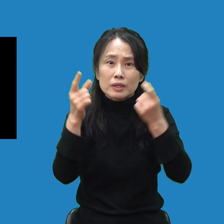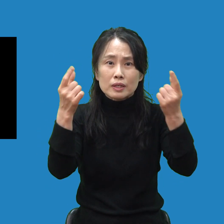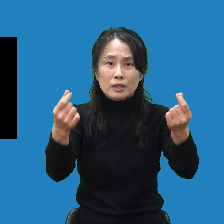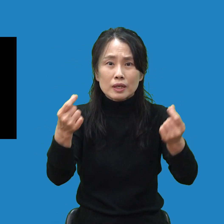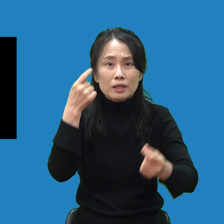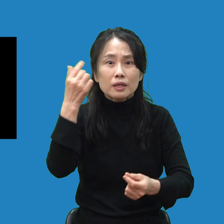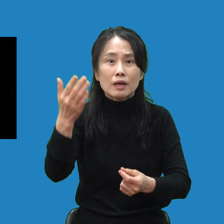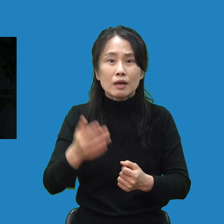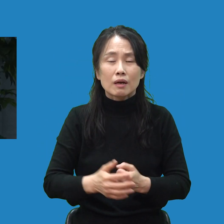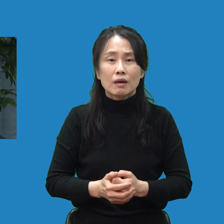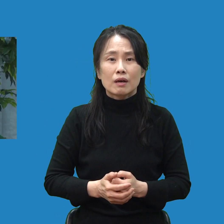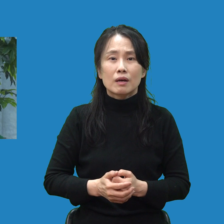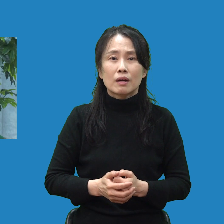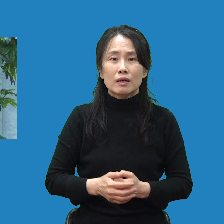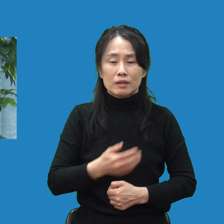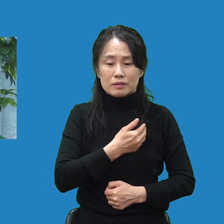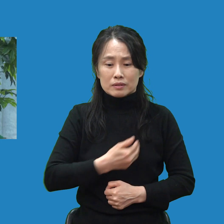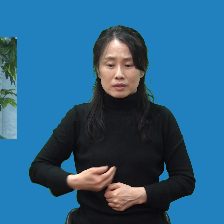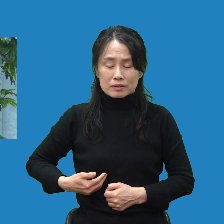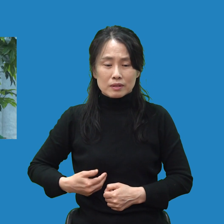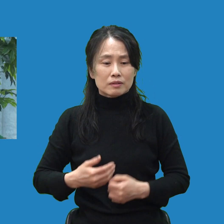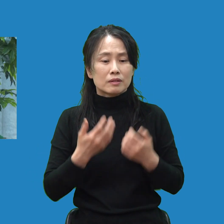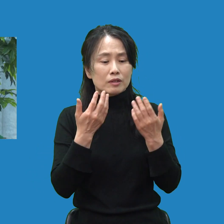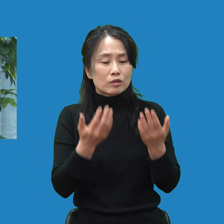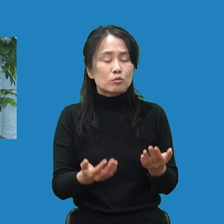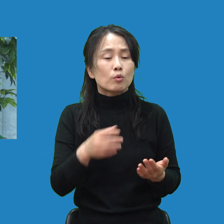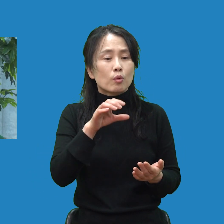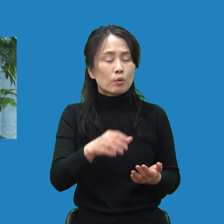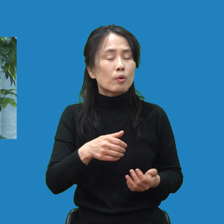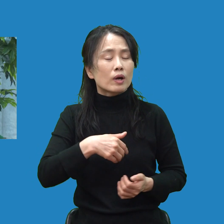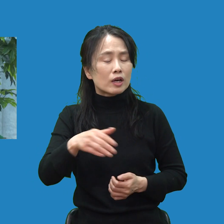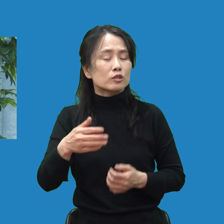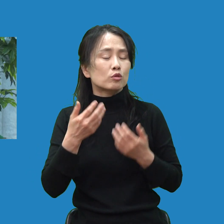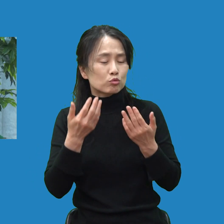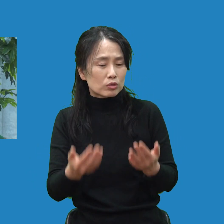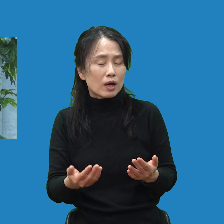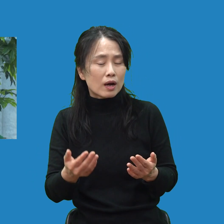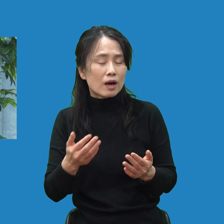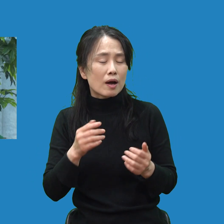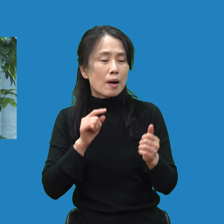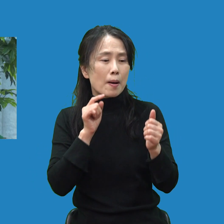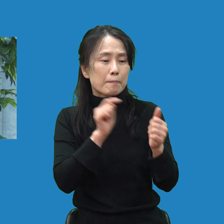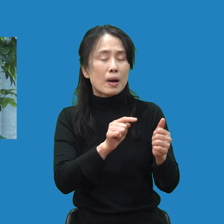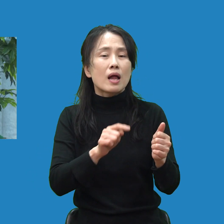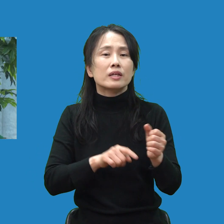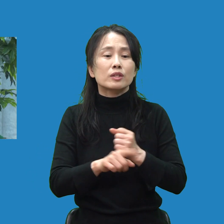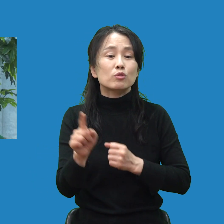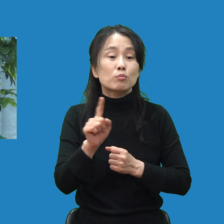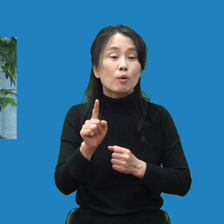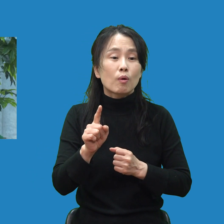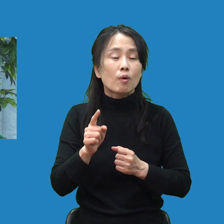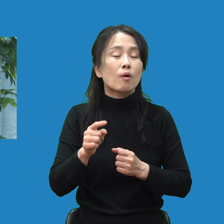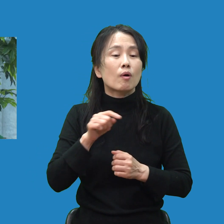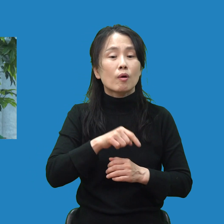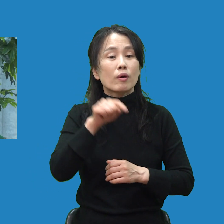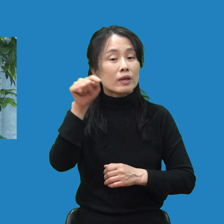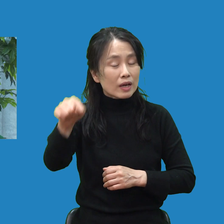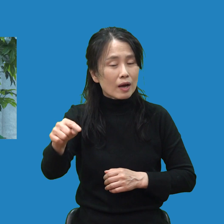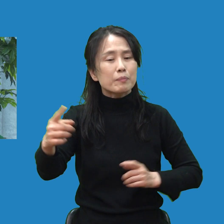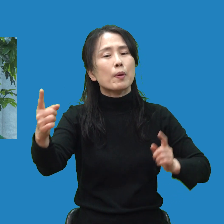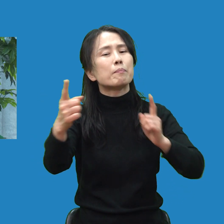제자들에게 외딴 곳으로 가서 쉬라 하신 이유가 뭘까요? 거기 가면 누구를 만날 수